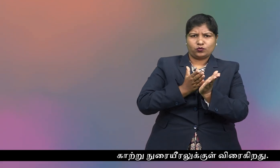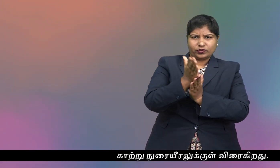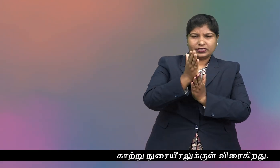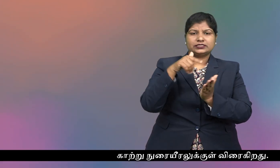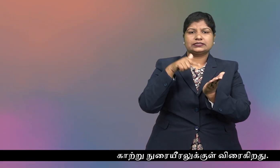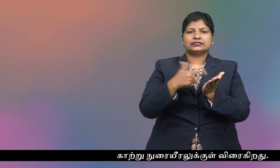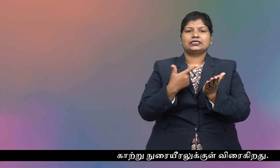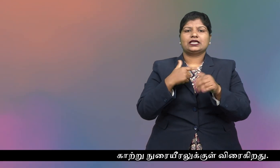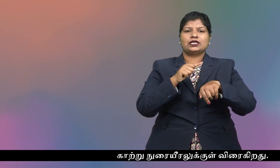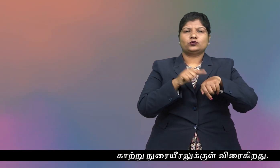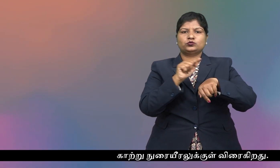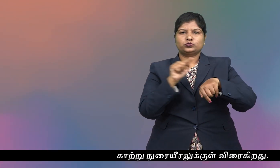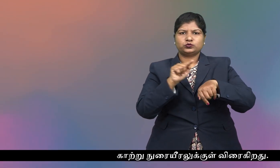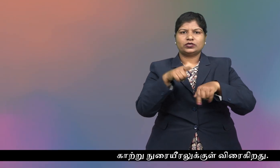காற்று நுரையீரலுக்குள் விரைகிறது.